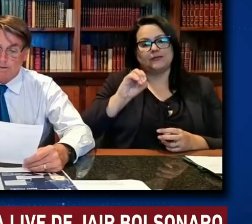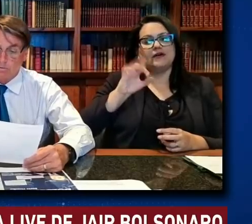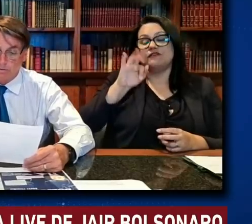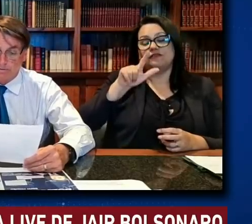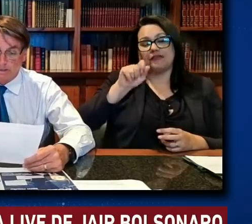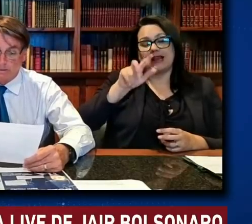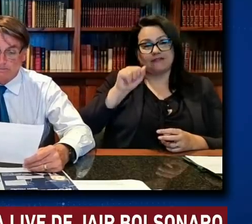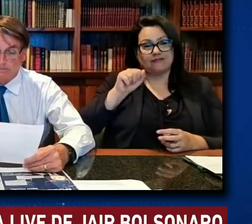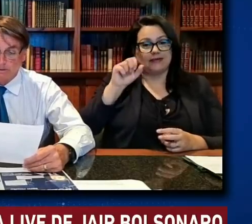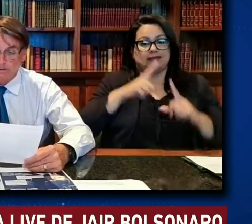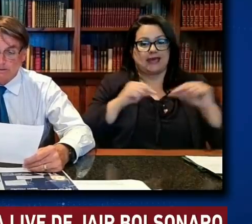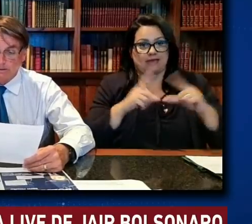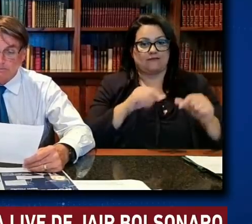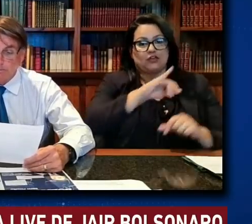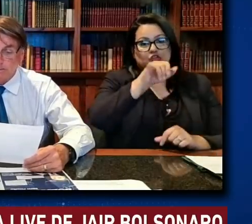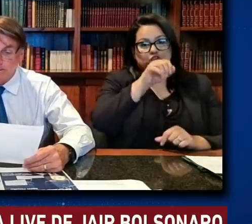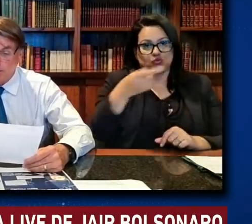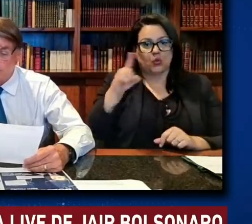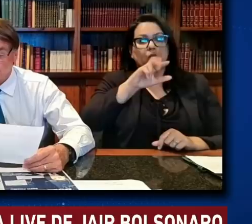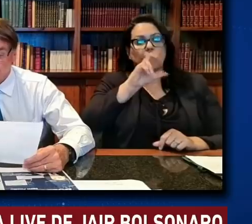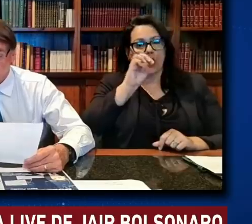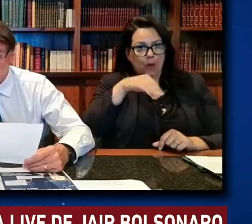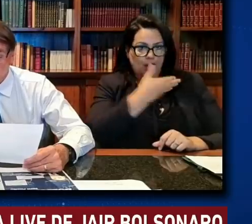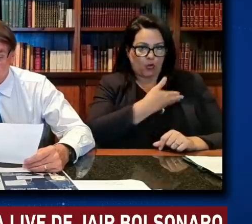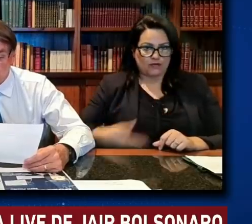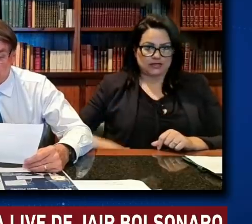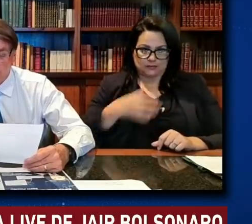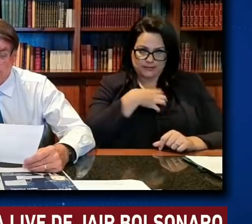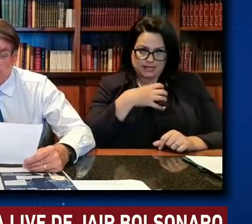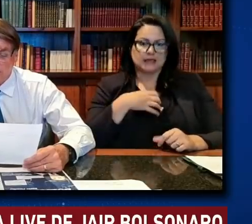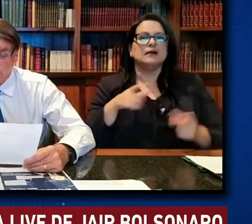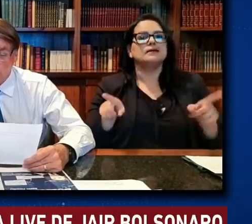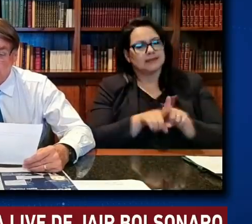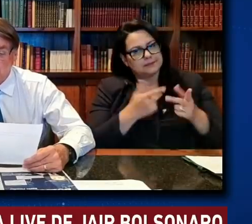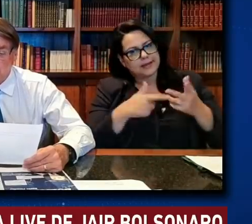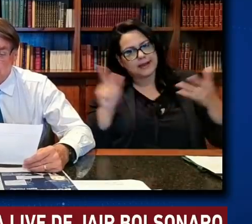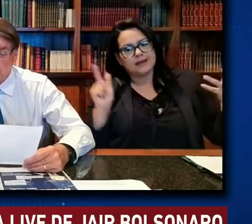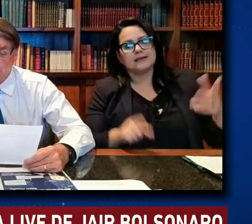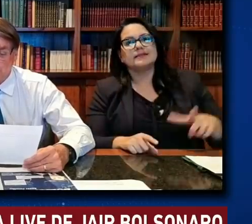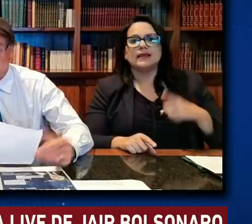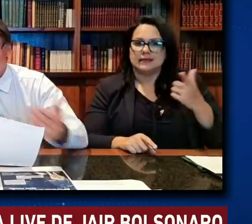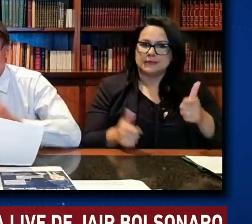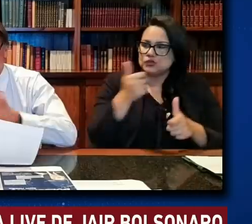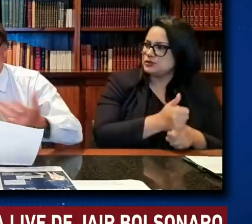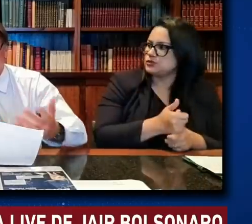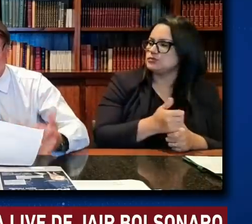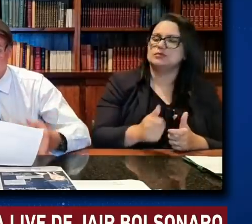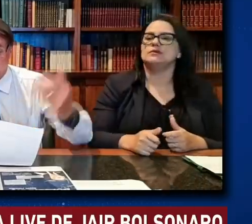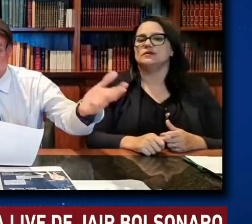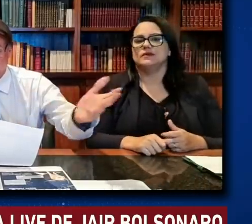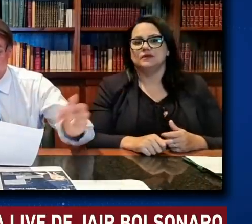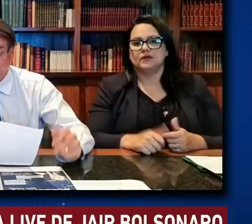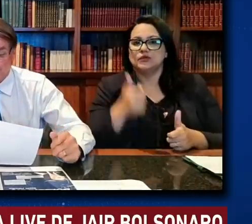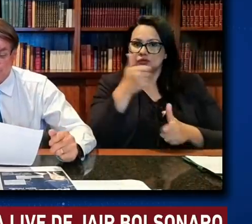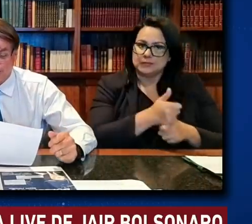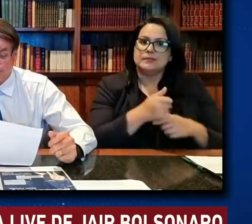Roma, governador. E vamos ter também um ministro por aí. Vamos ter um suplente, né? Um assessor direto meu,